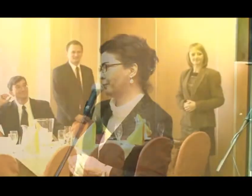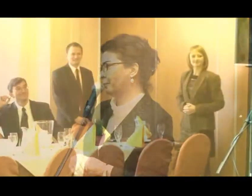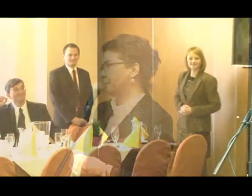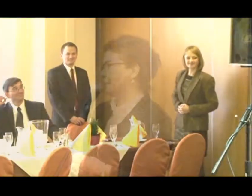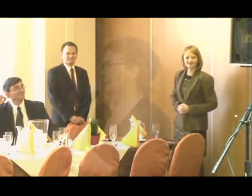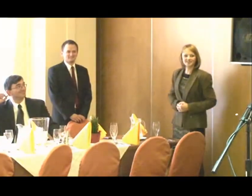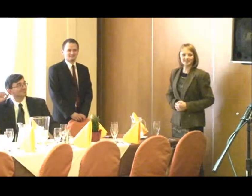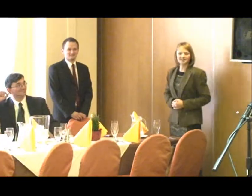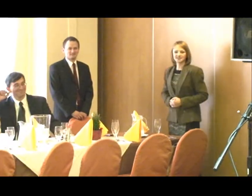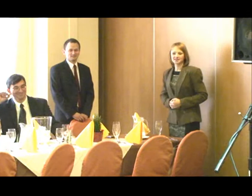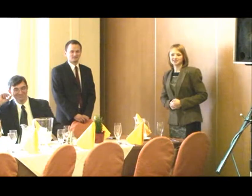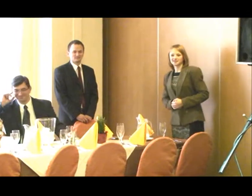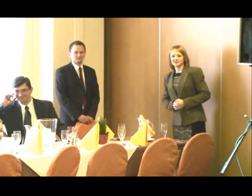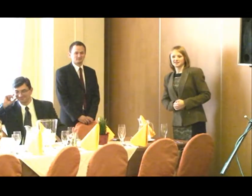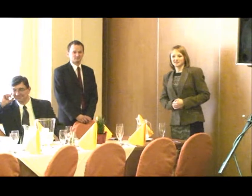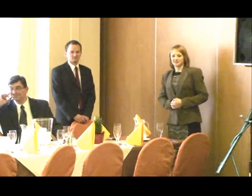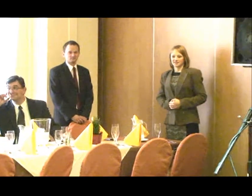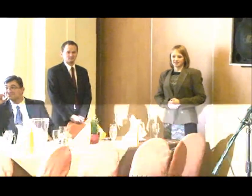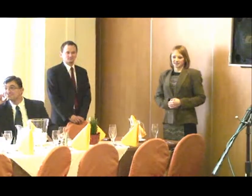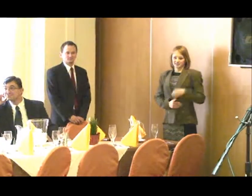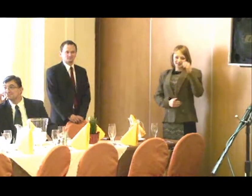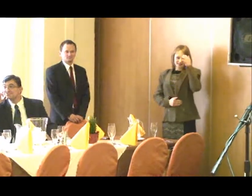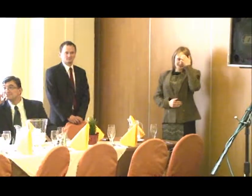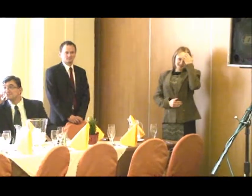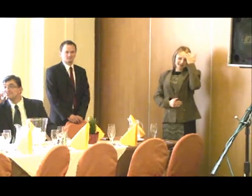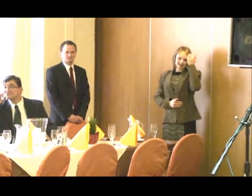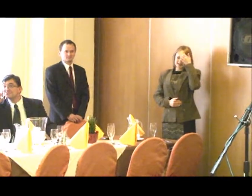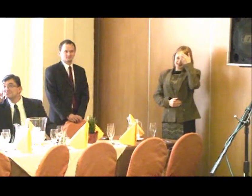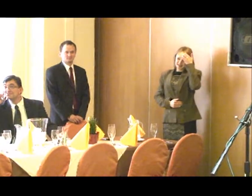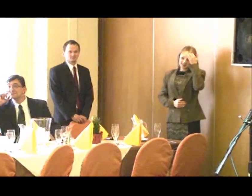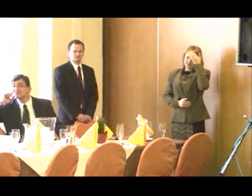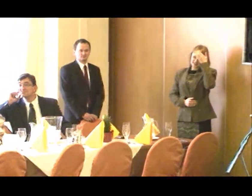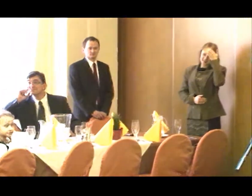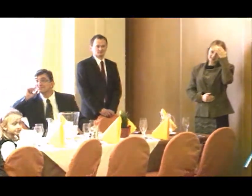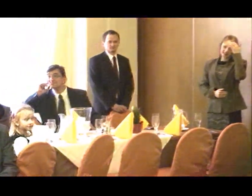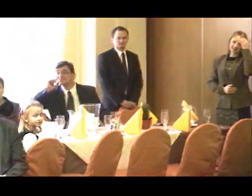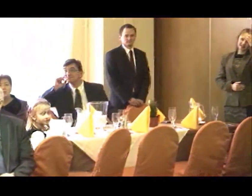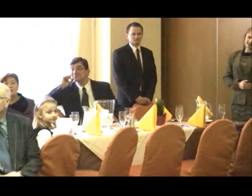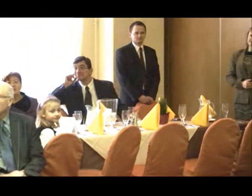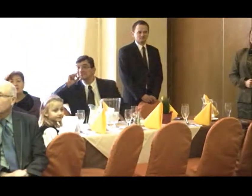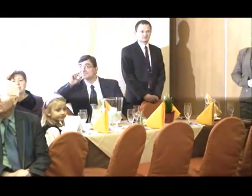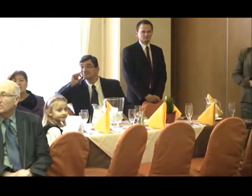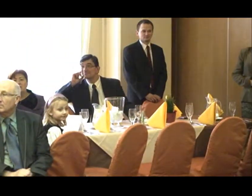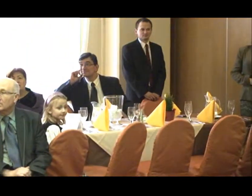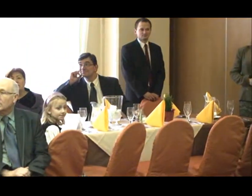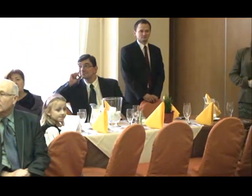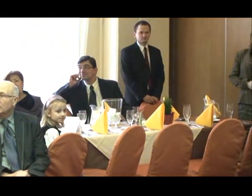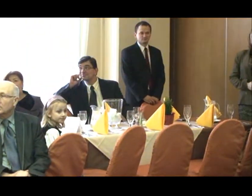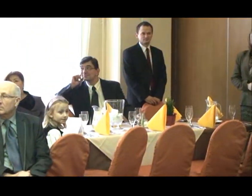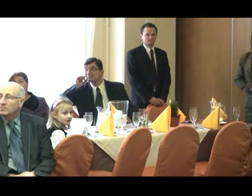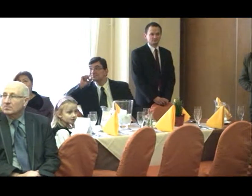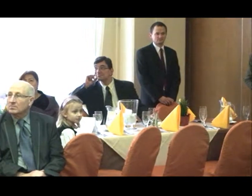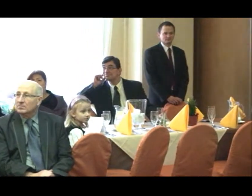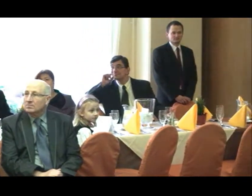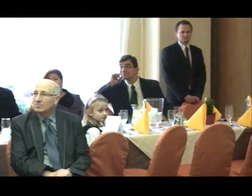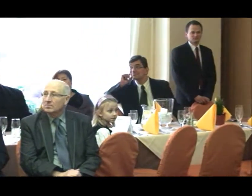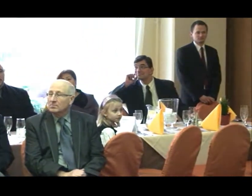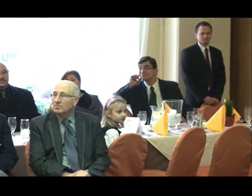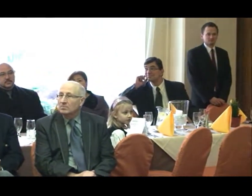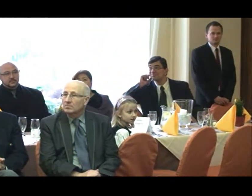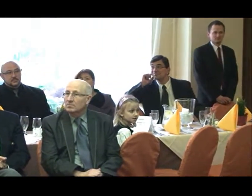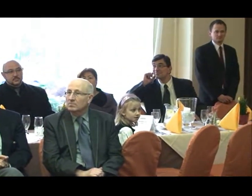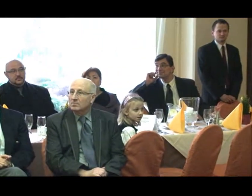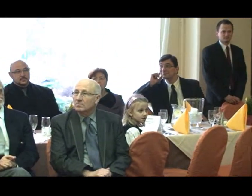małżonką, wszystkich gości, wszystkie osoby głuchoniemy, niesłyszące, rodziny, przyjaciele. Wszyscy